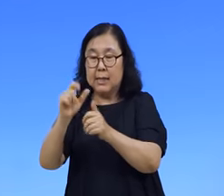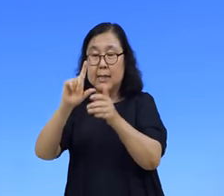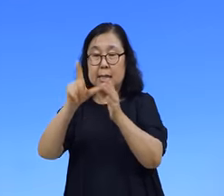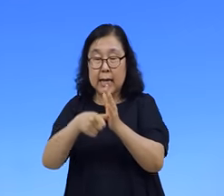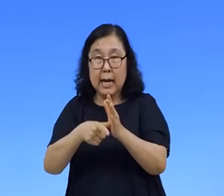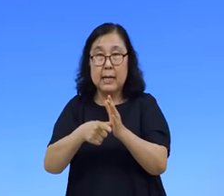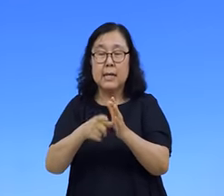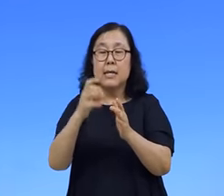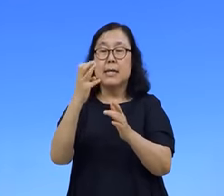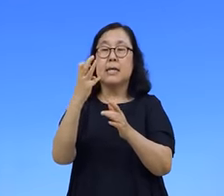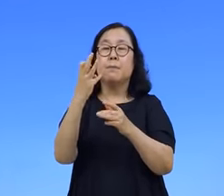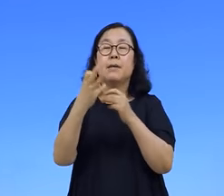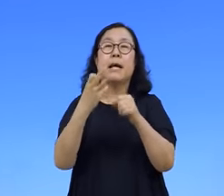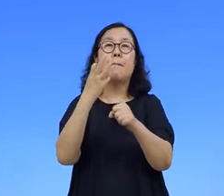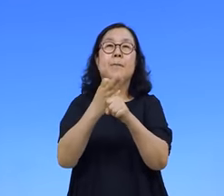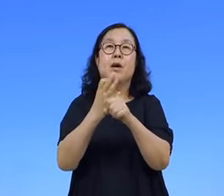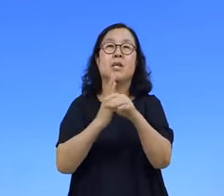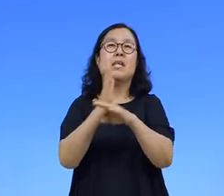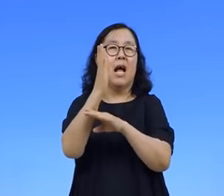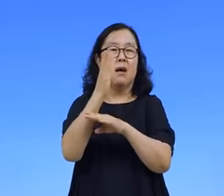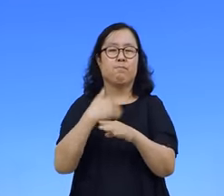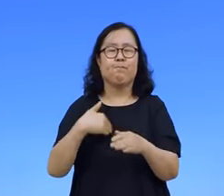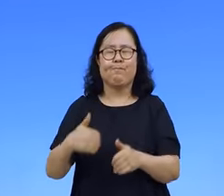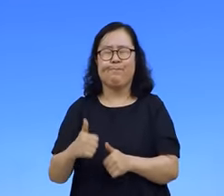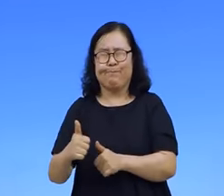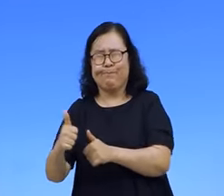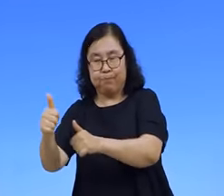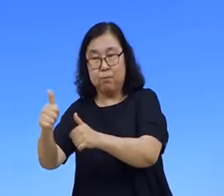되는지 아세요? 13년이 넘습니다.